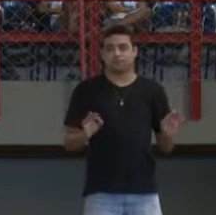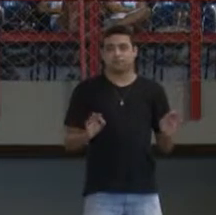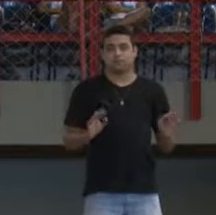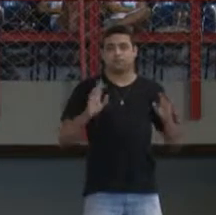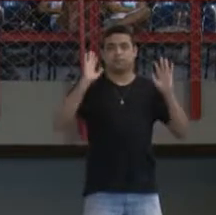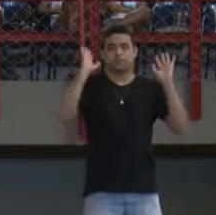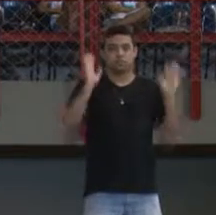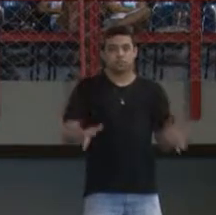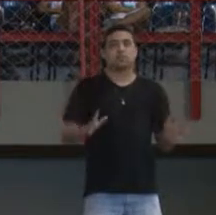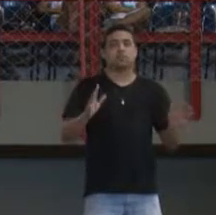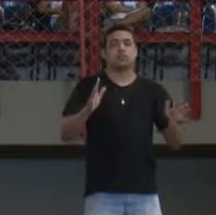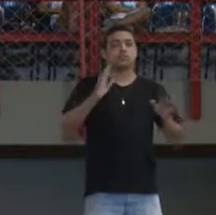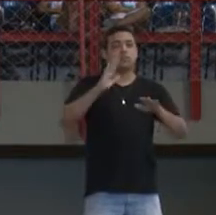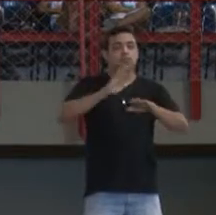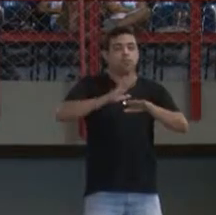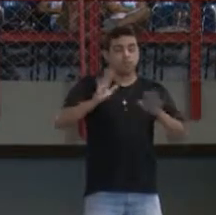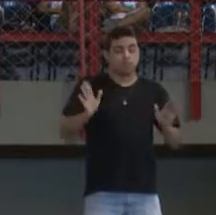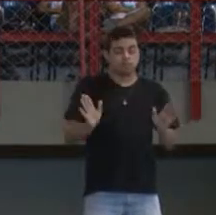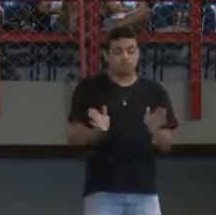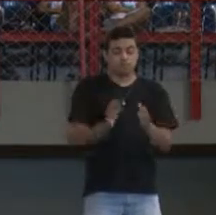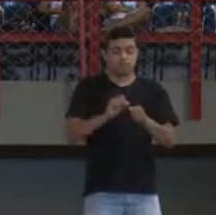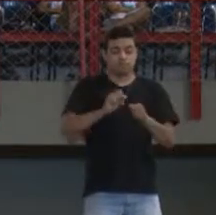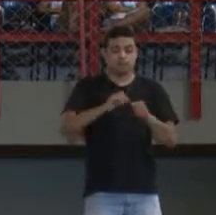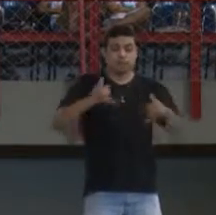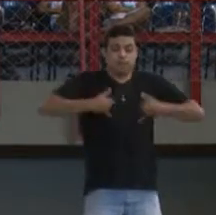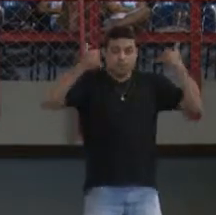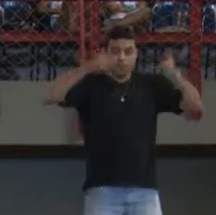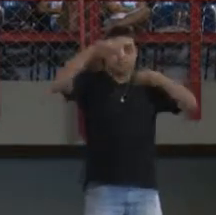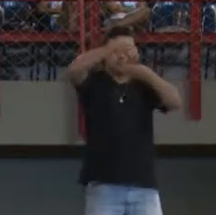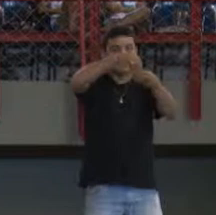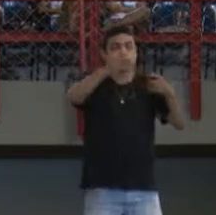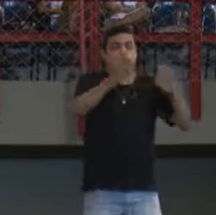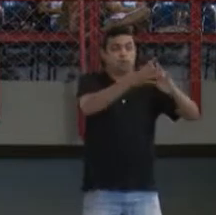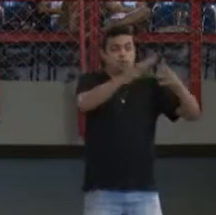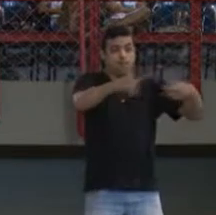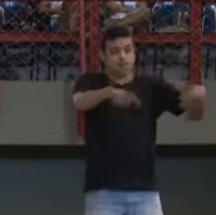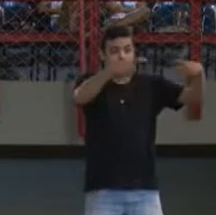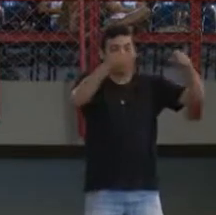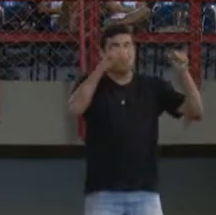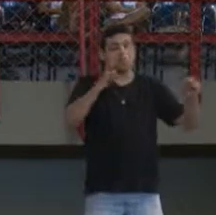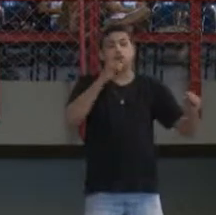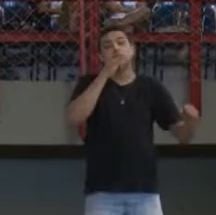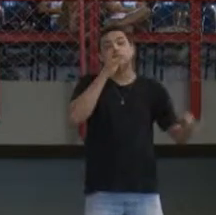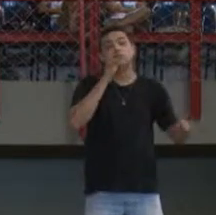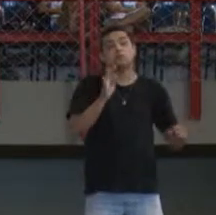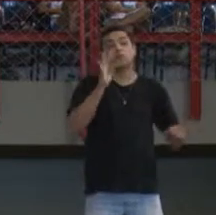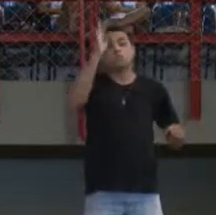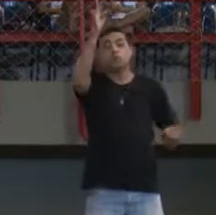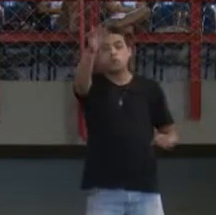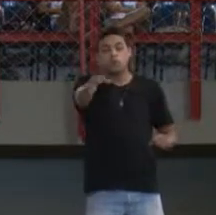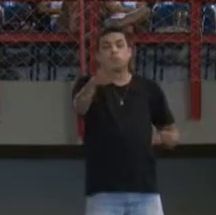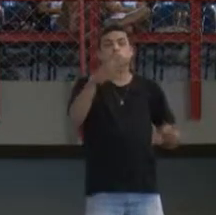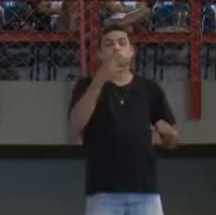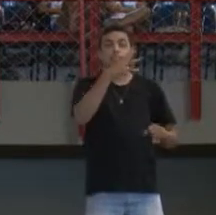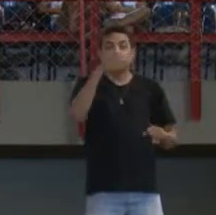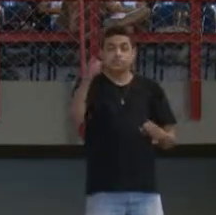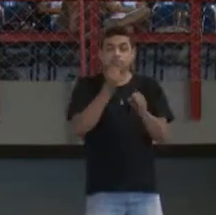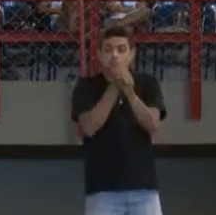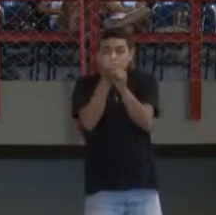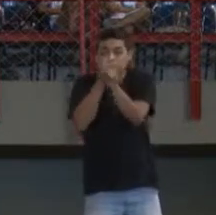faz seu aniversário na guerra. Tá certo? Então o cara pode ser que ele cumpra 30 anos sem ir para